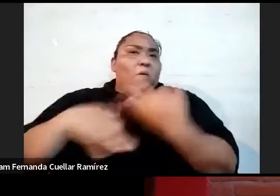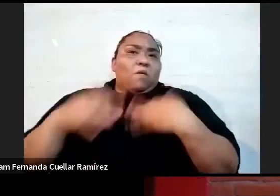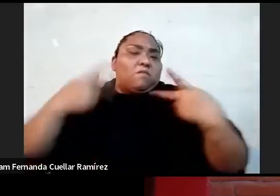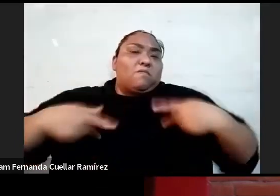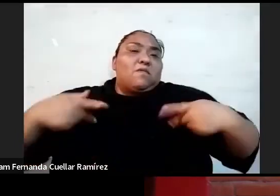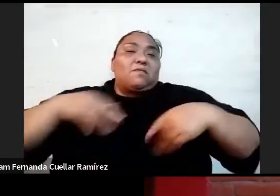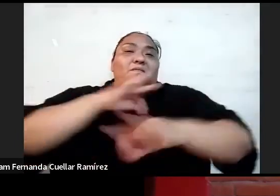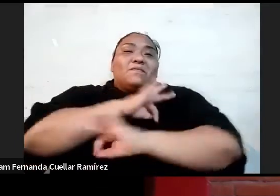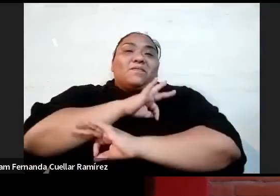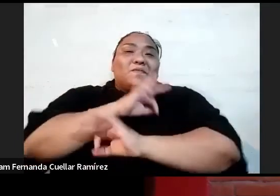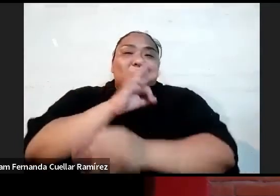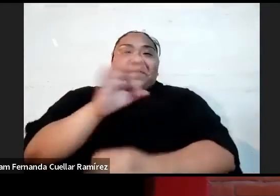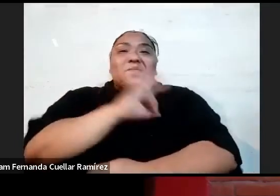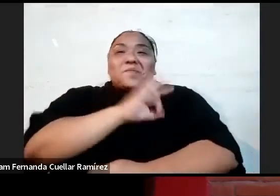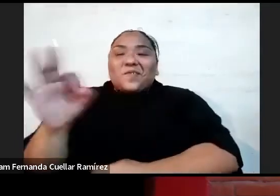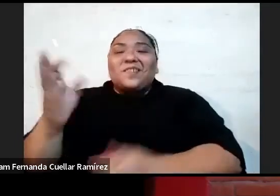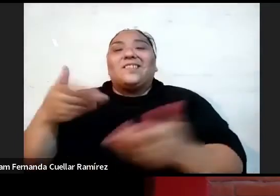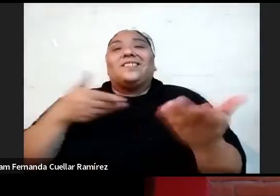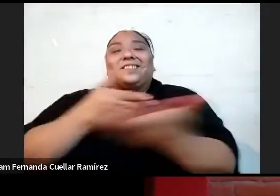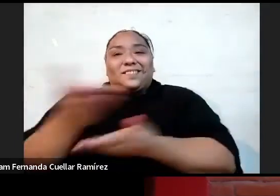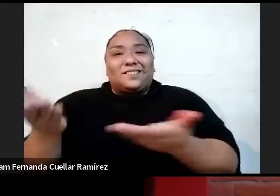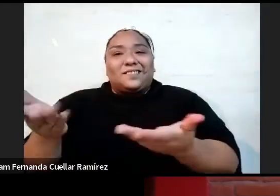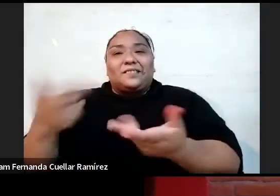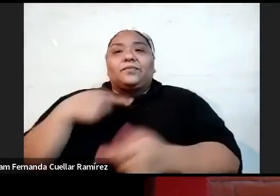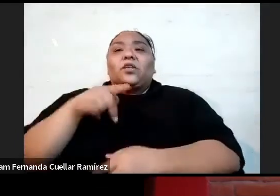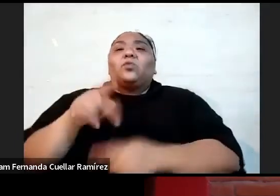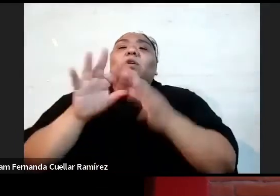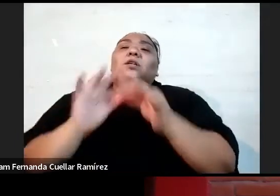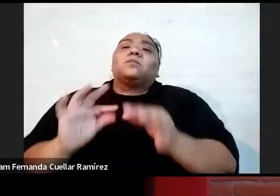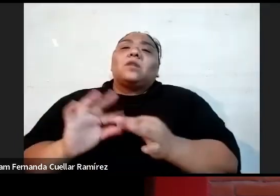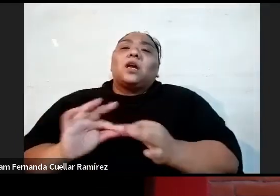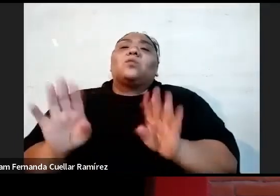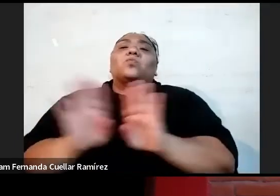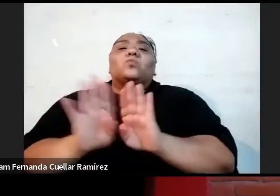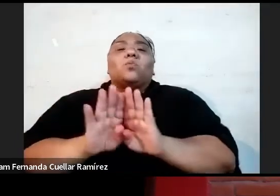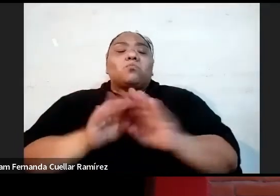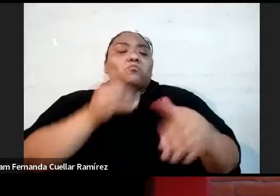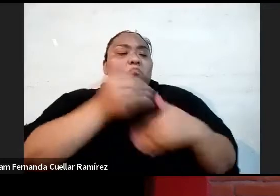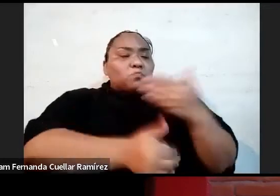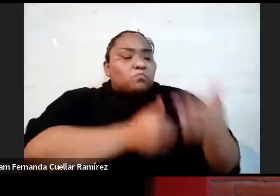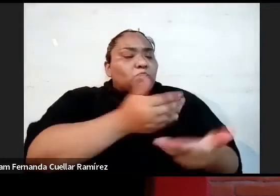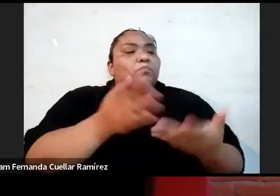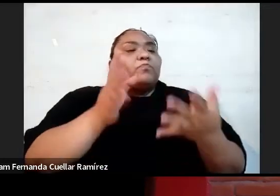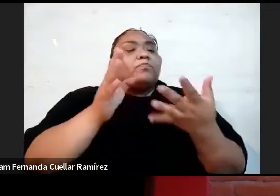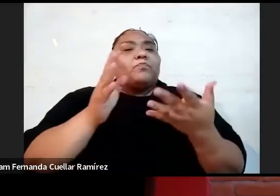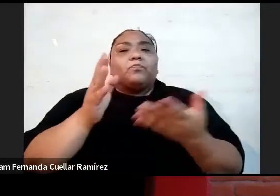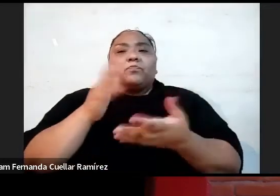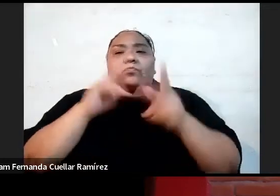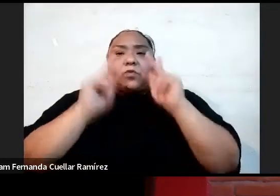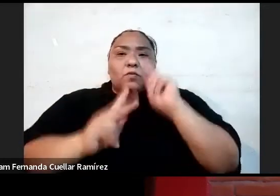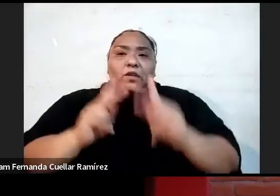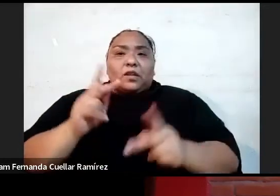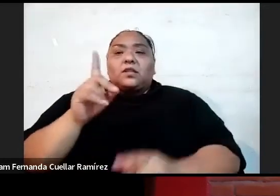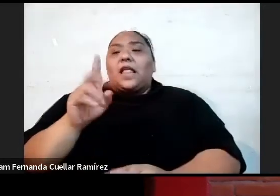este universo, ¿no? Entonces, si nos puedas platicar cómo ha sido también toda esta cuestión de este drag